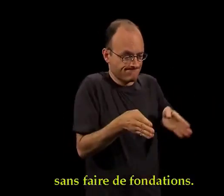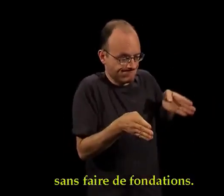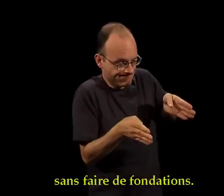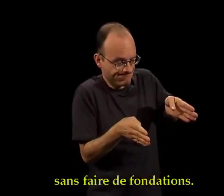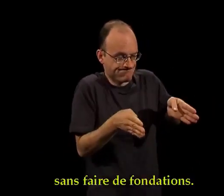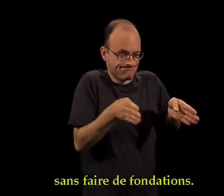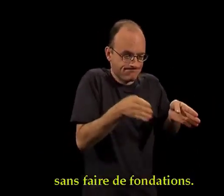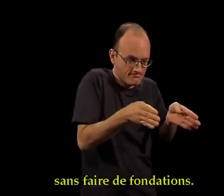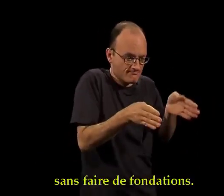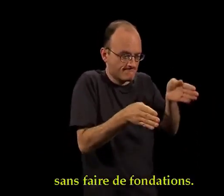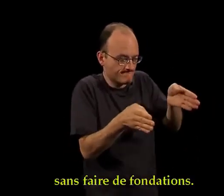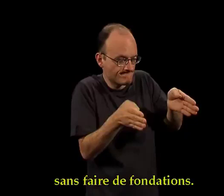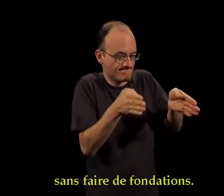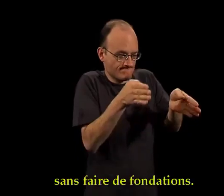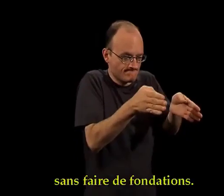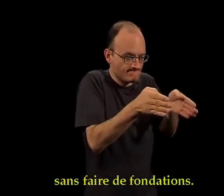sans faire de fondation.